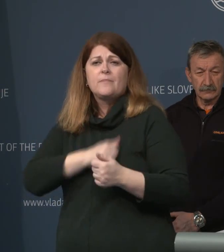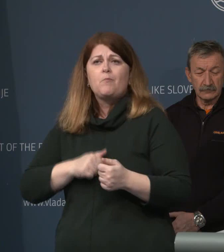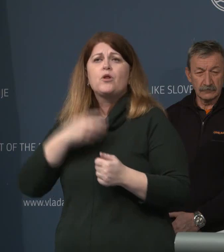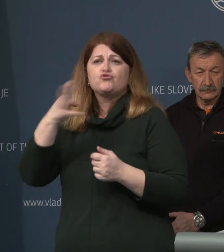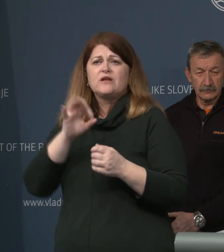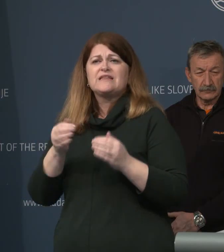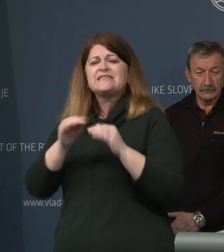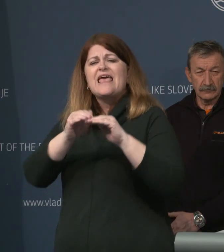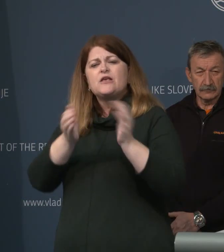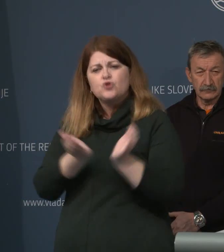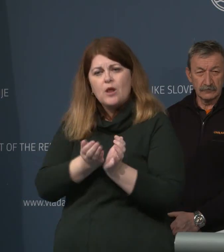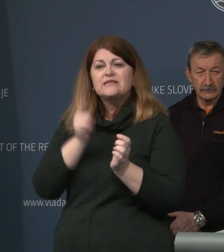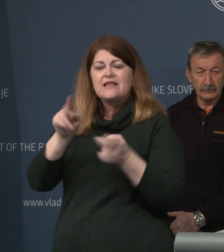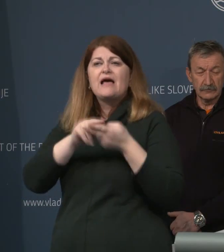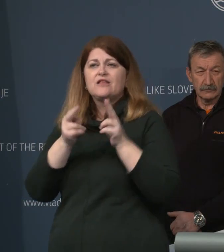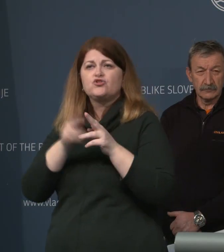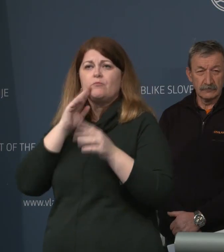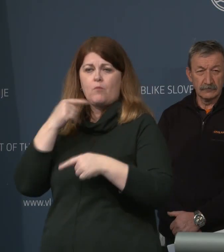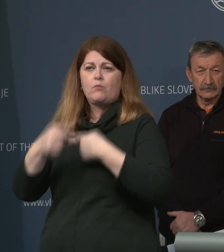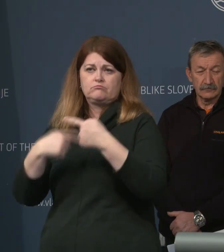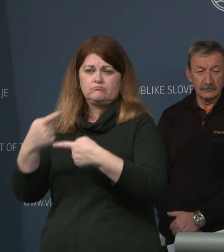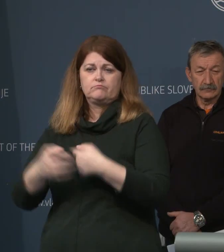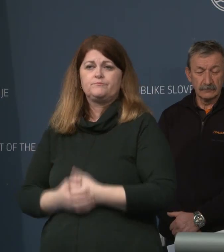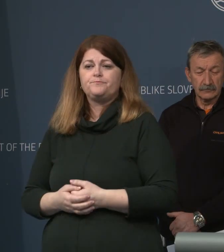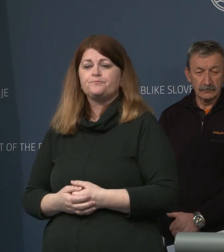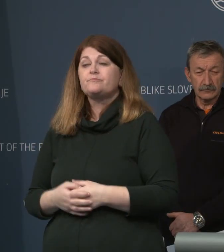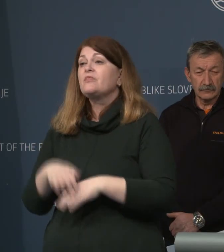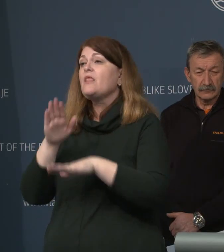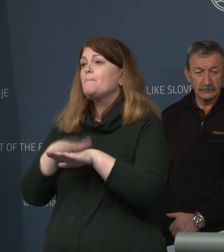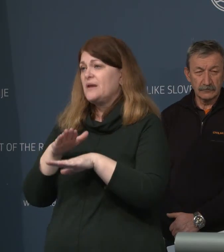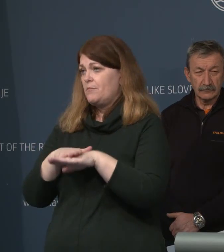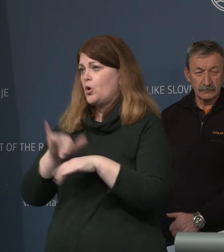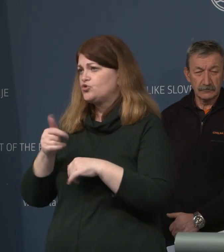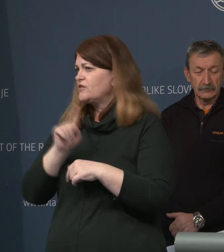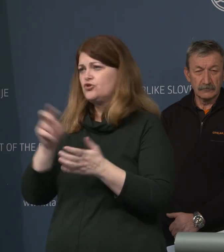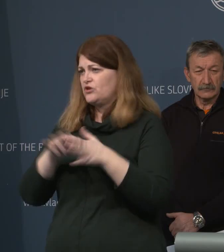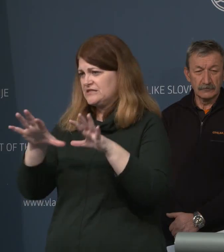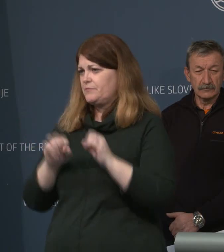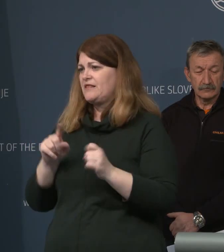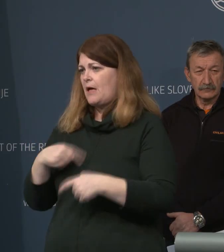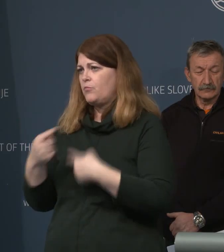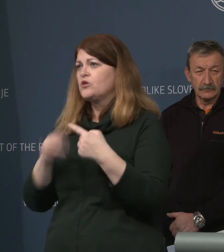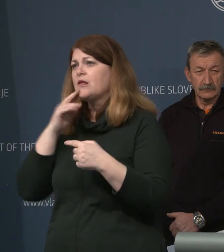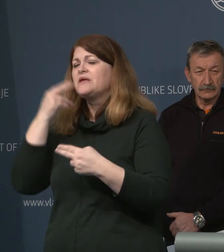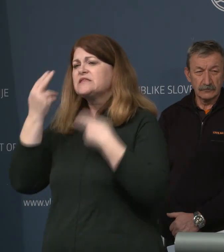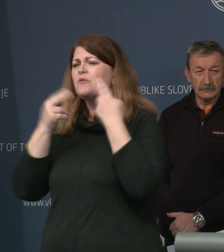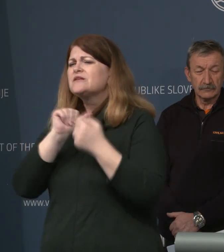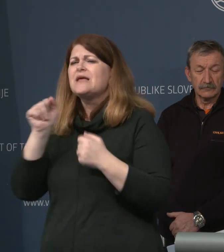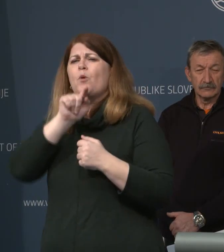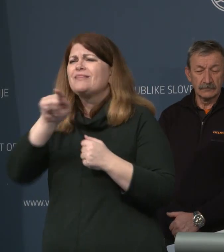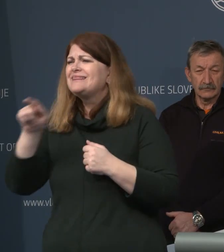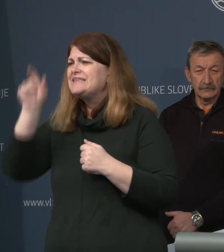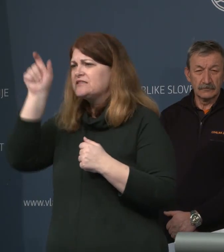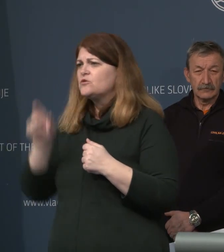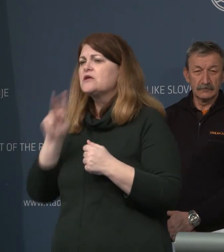dni izolacije in na tak način bomo pristopali. Se pravi, priporočeno je, ni še sprejeta protokol, da bi se testiralo samo tiste